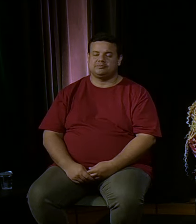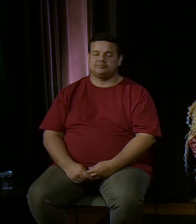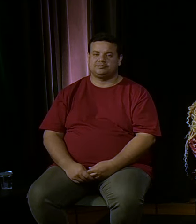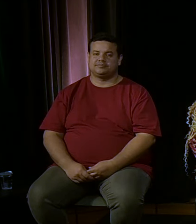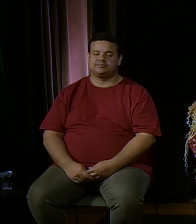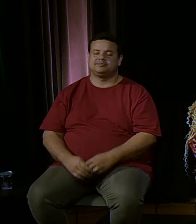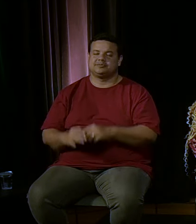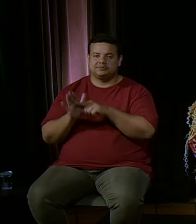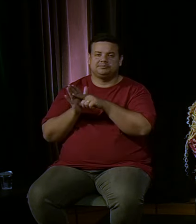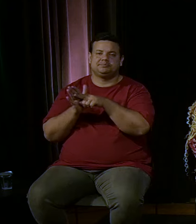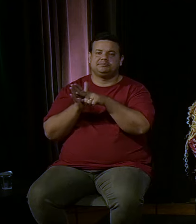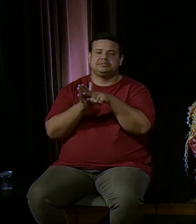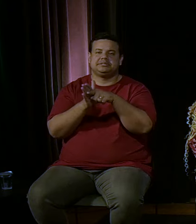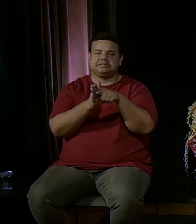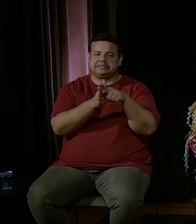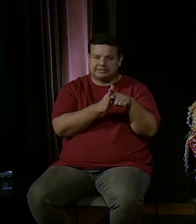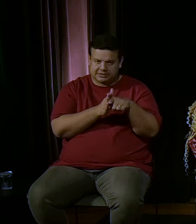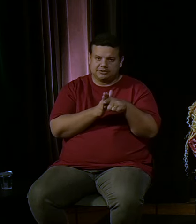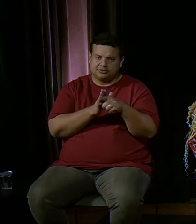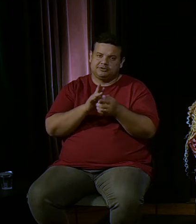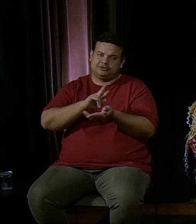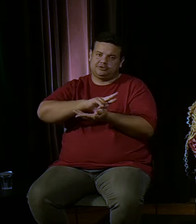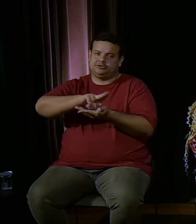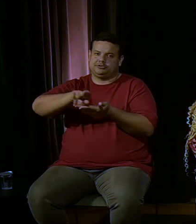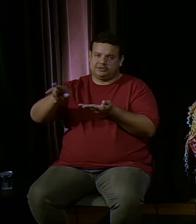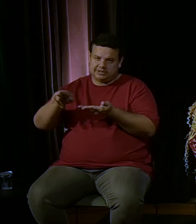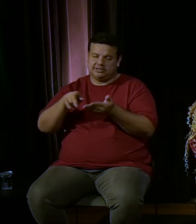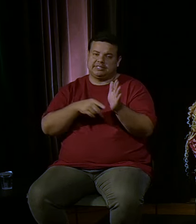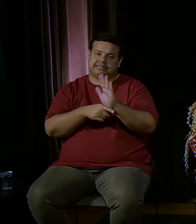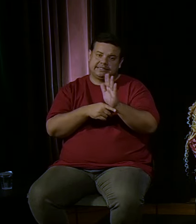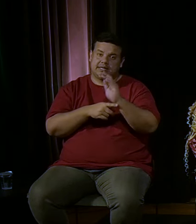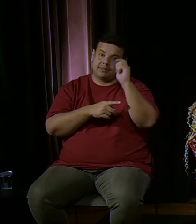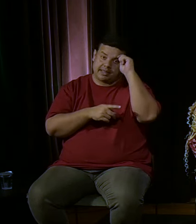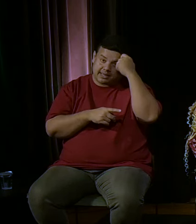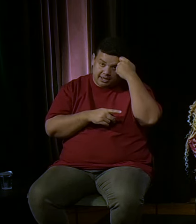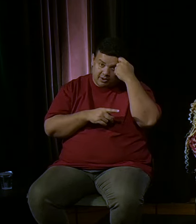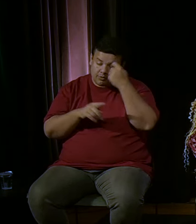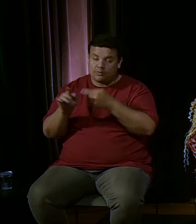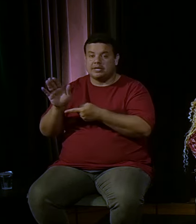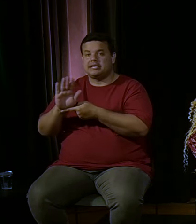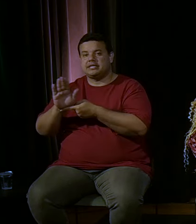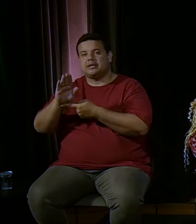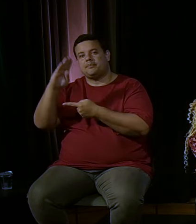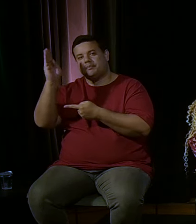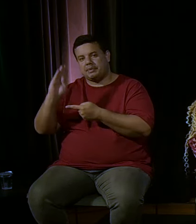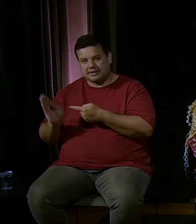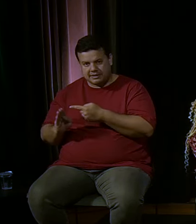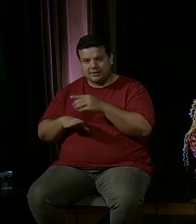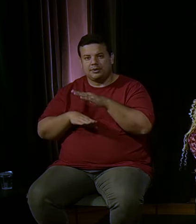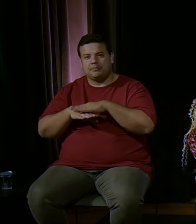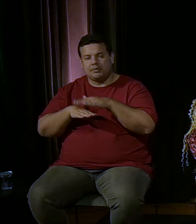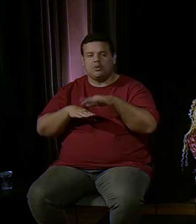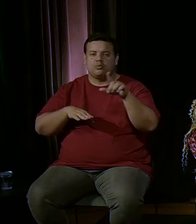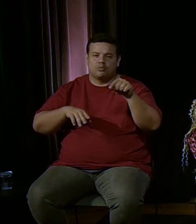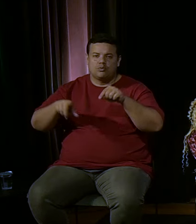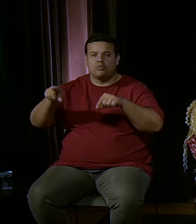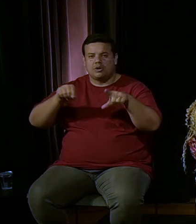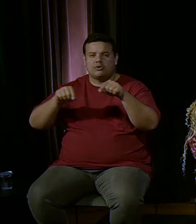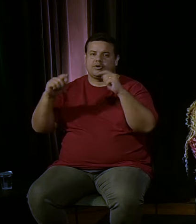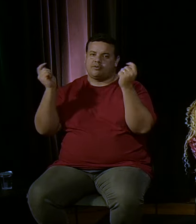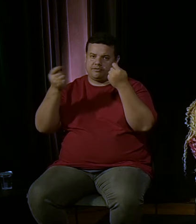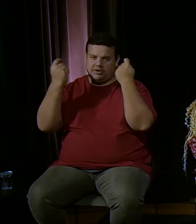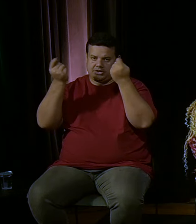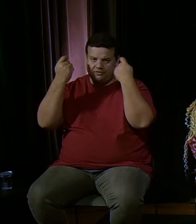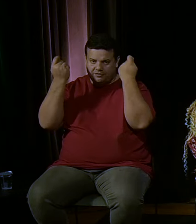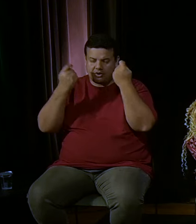Pesquiso essa intersecção entre cinema negro e cinema brasileiro. Faço curadoria para alguns festivais.